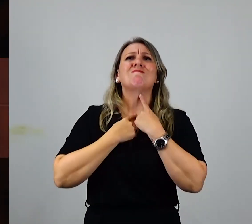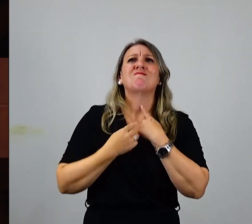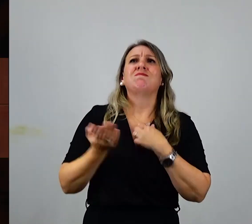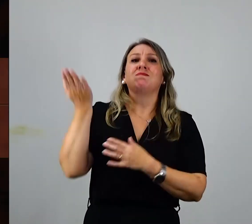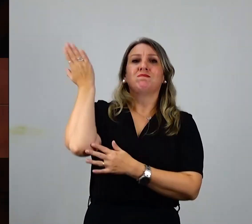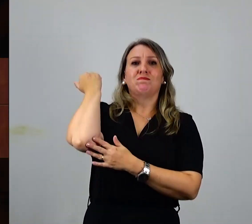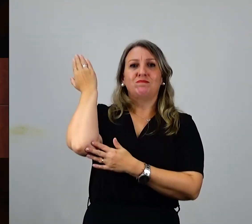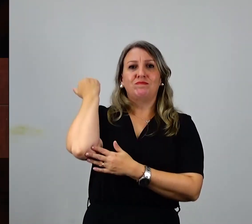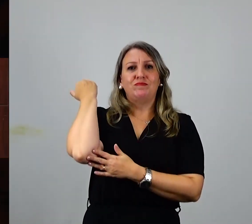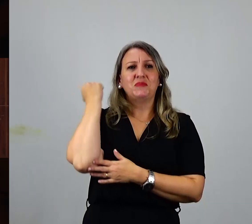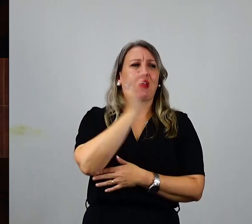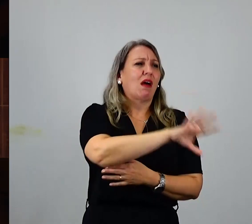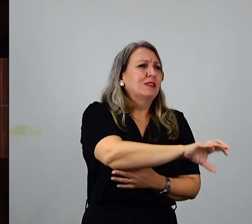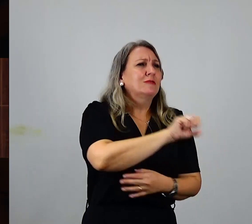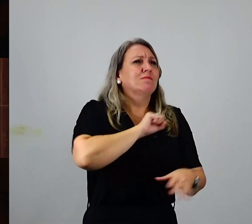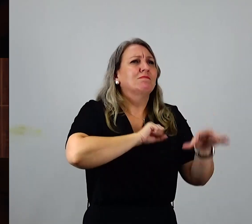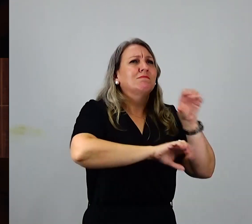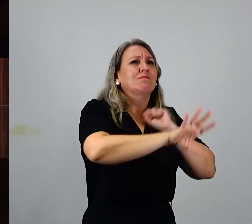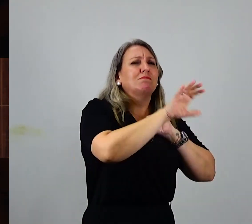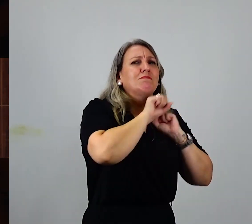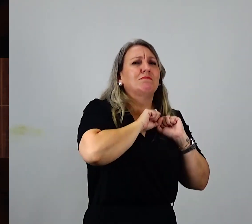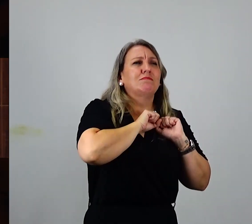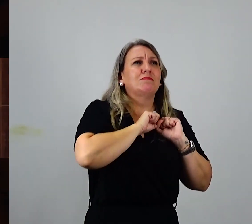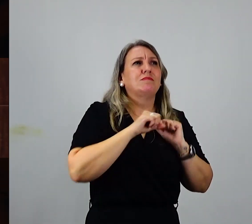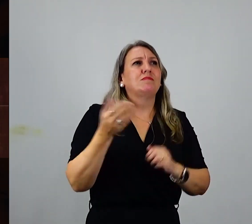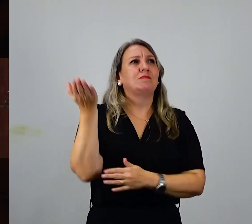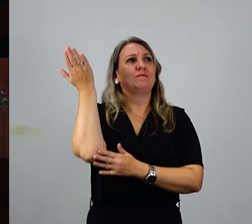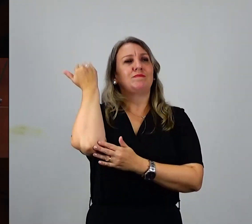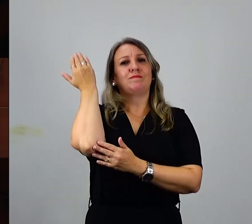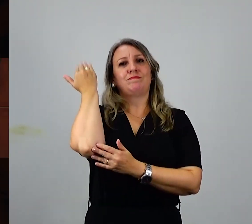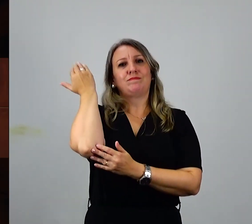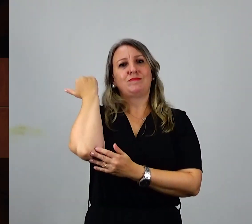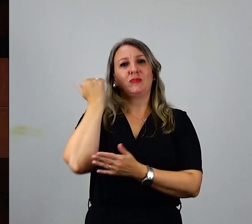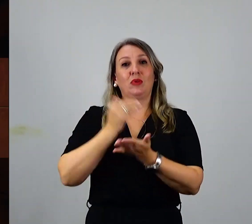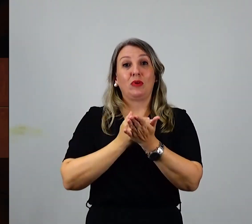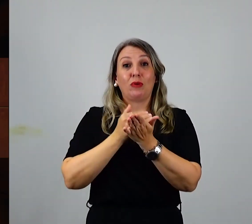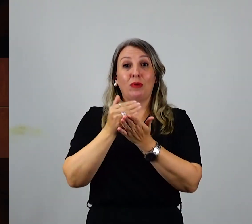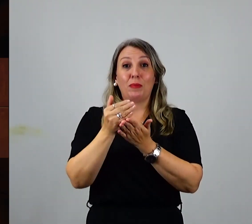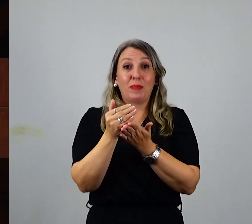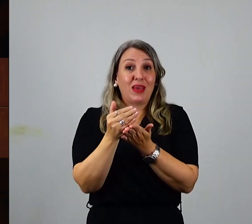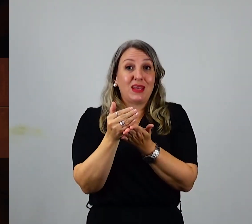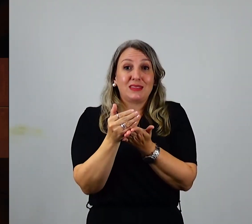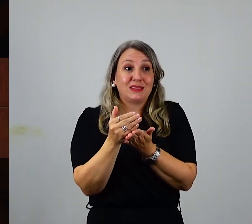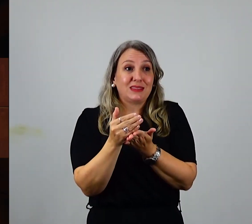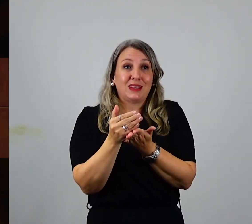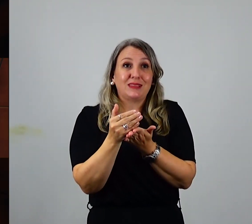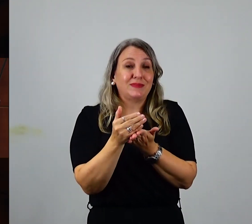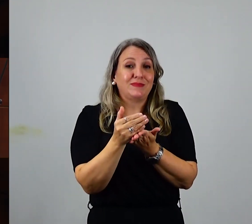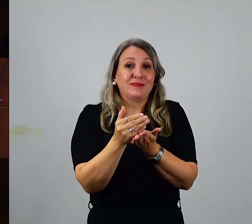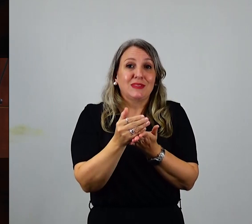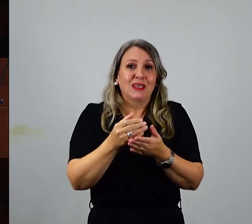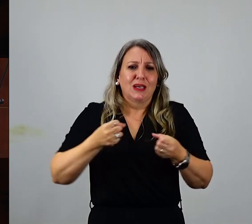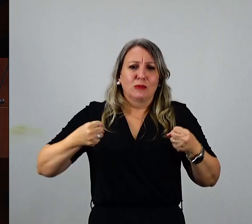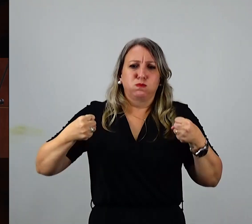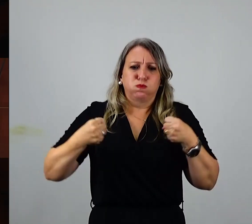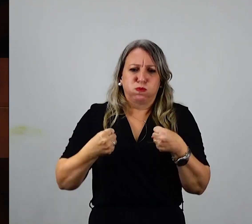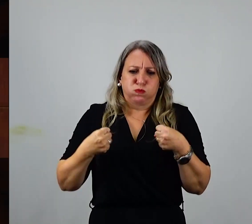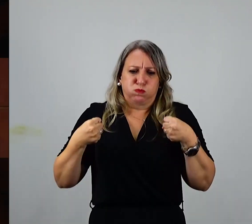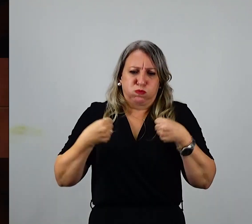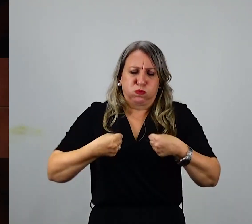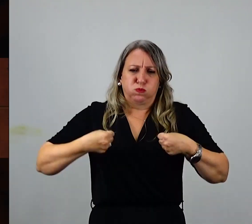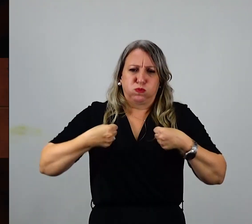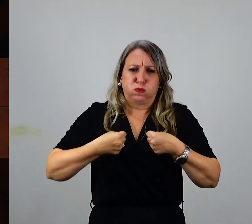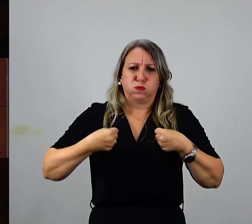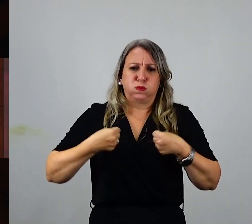vontades e buscas que você tem, vão começar a restringir você, como essa pele restringe